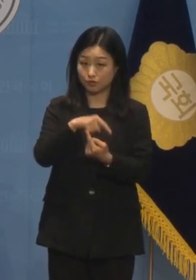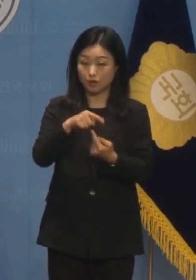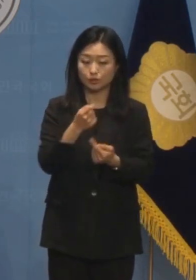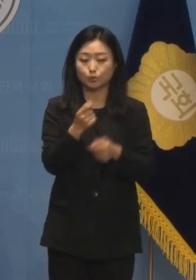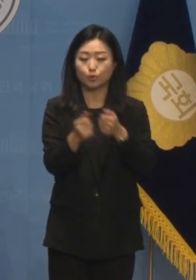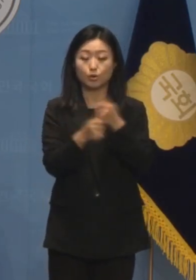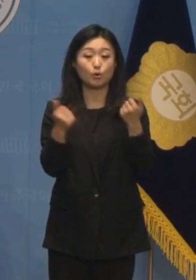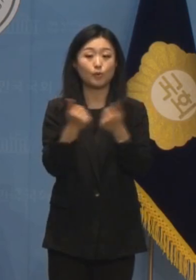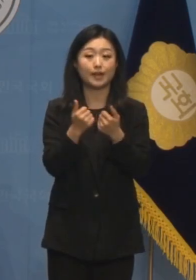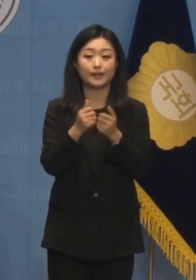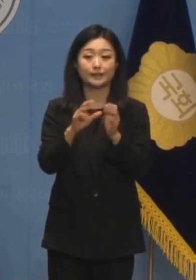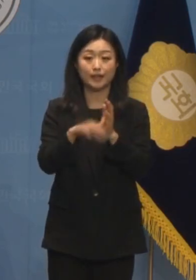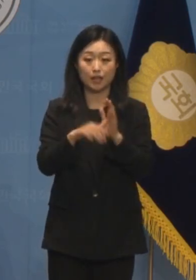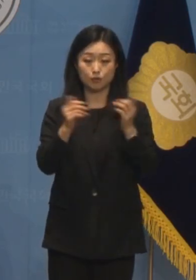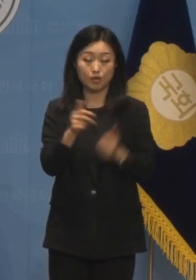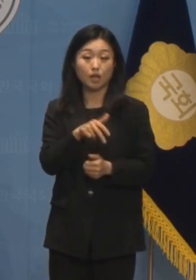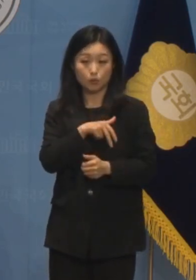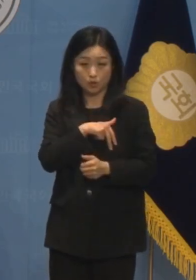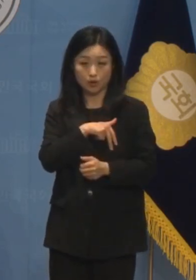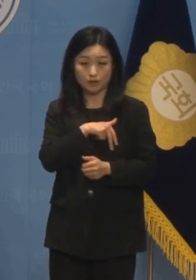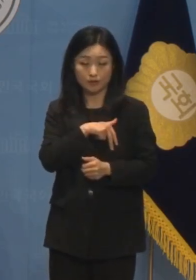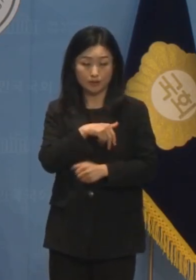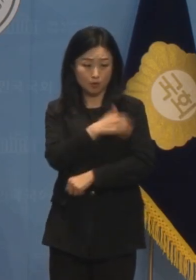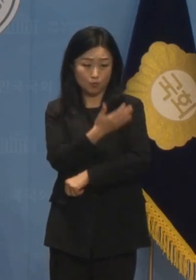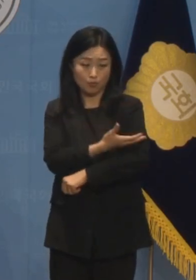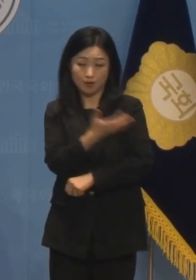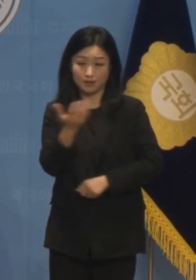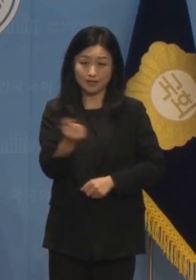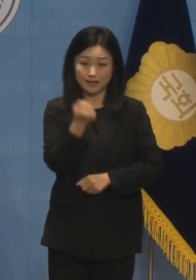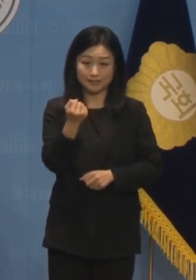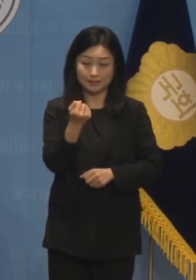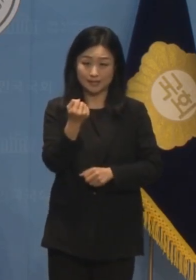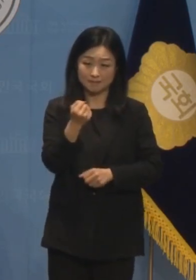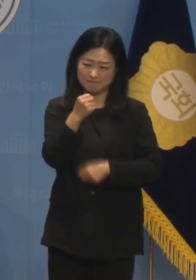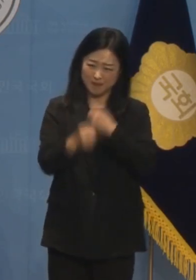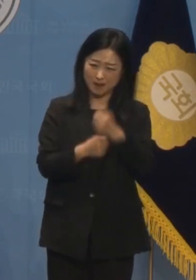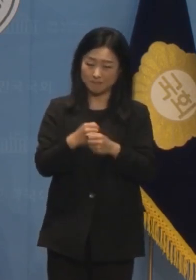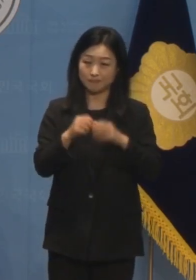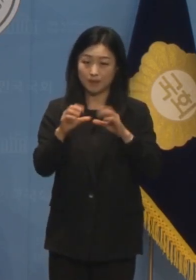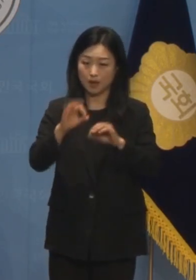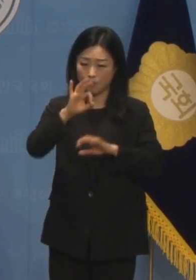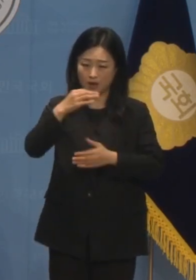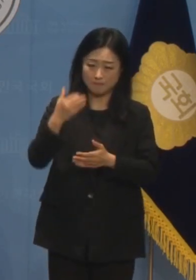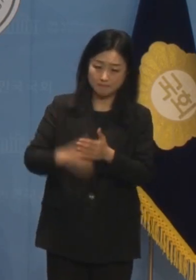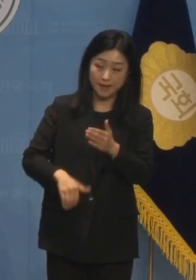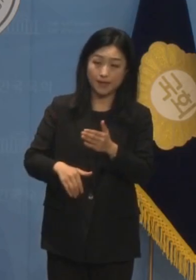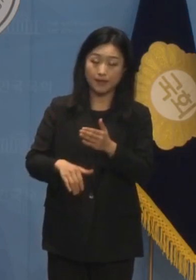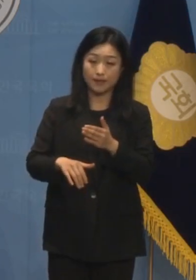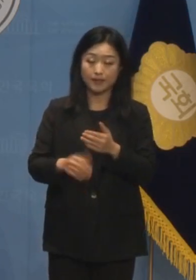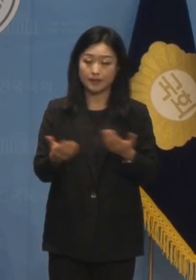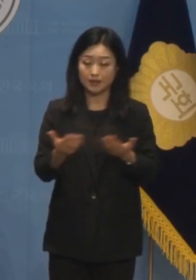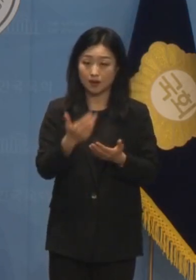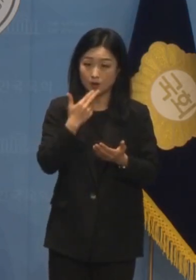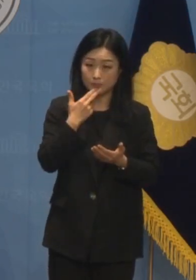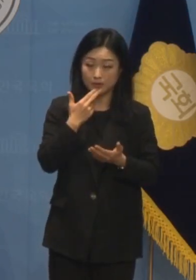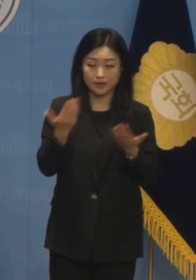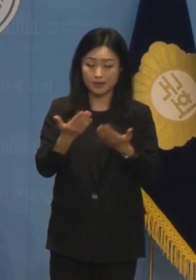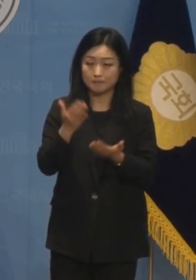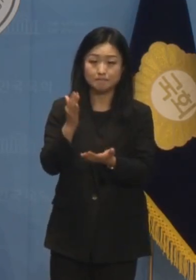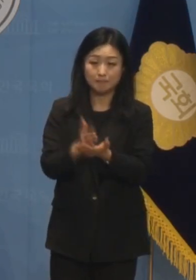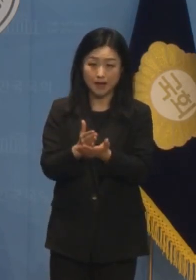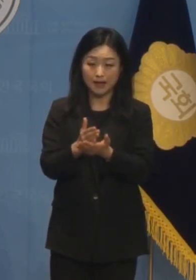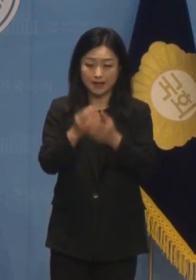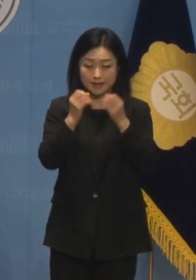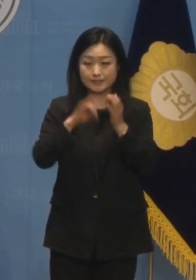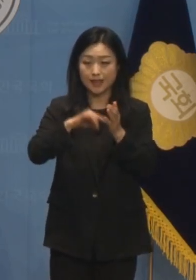소위에서 국회의원이 구속만 되어도 권한 행사를 정지하고 임금을 삭감하며 무노동 무임금 원칙의